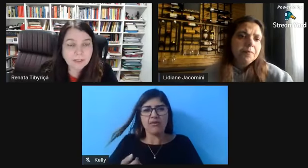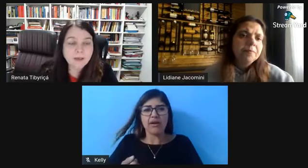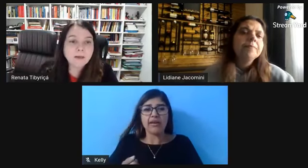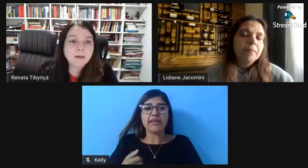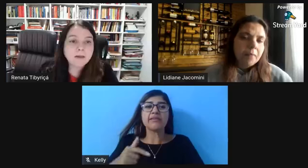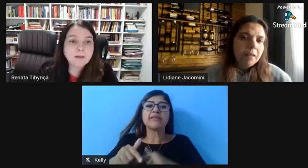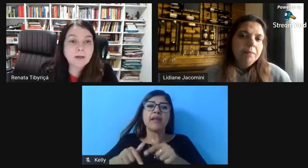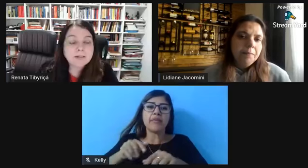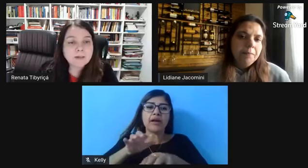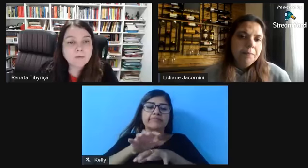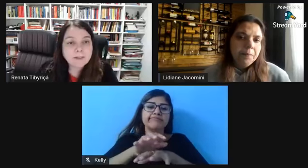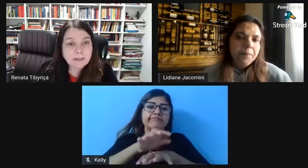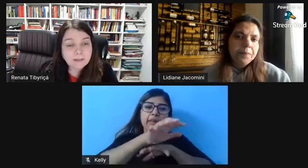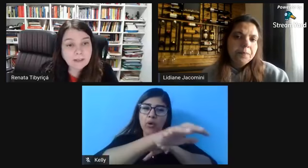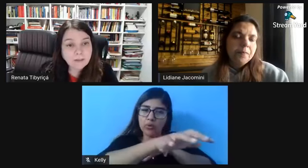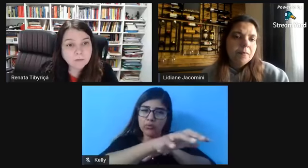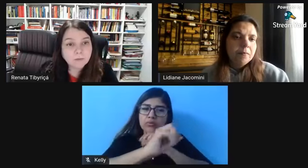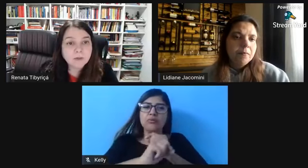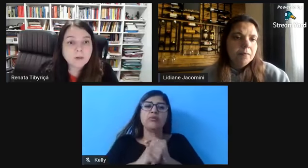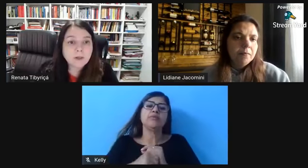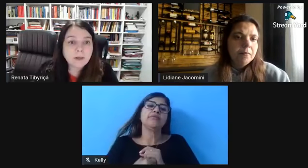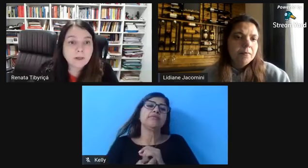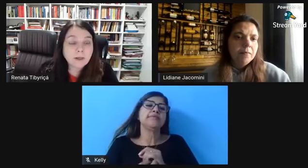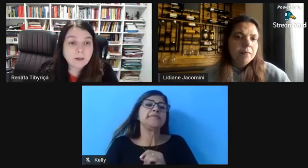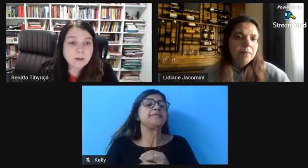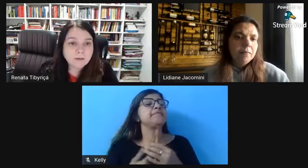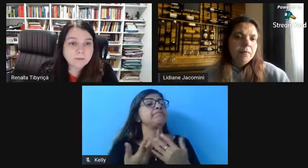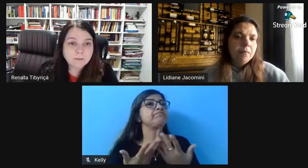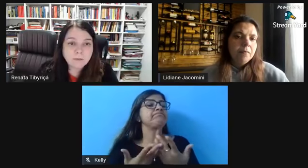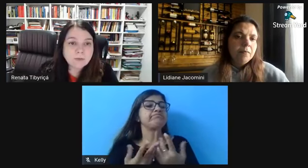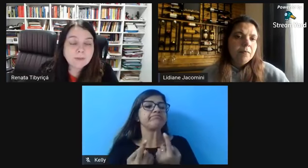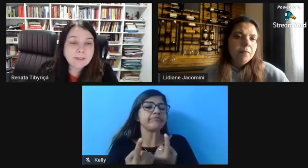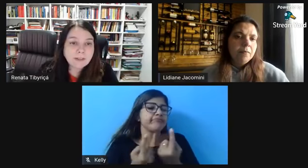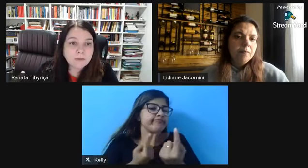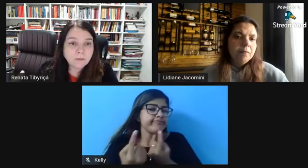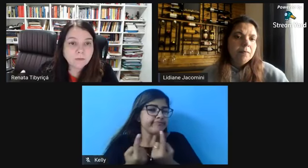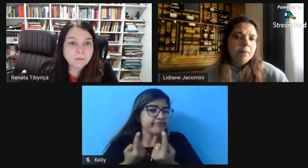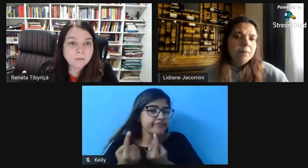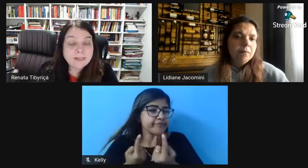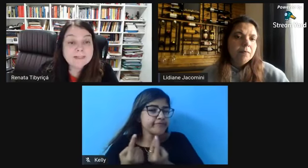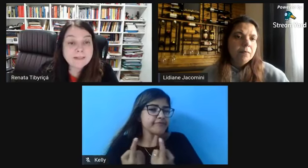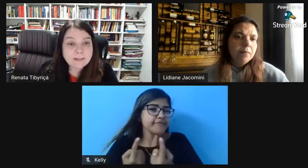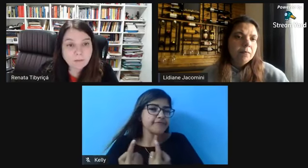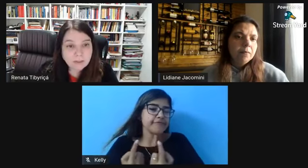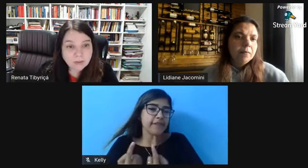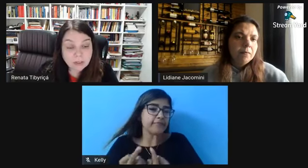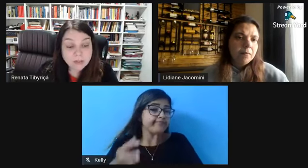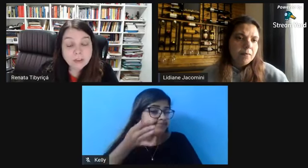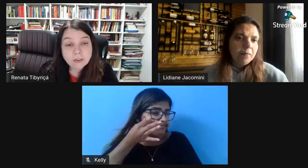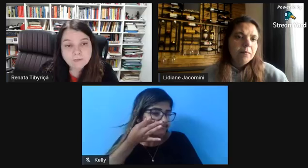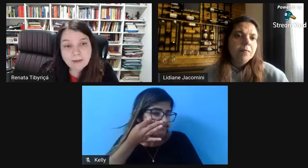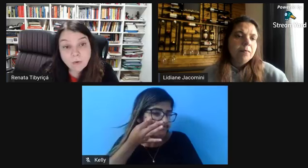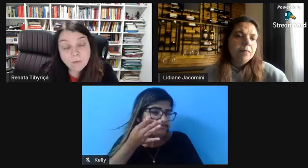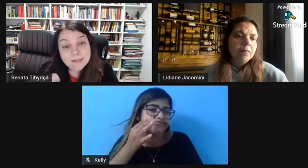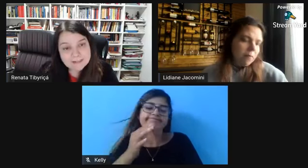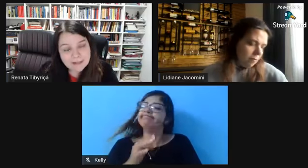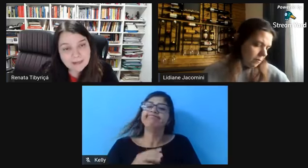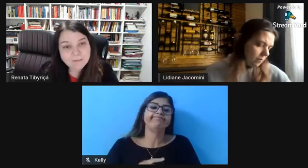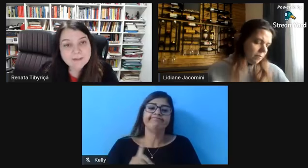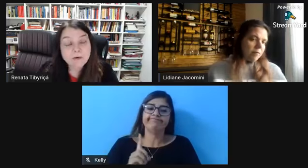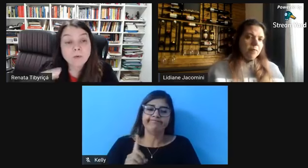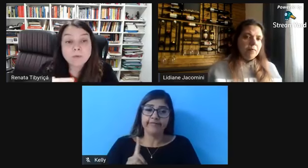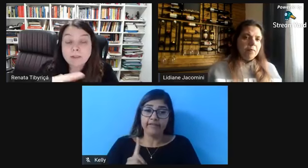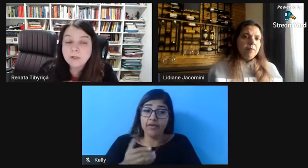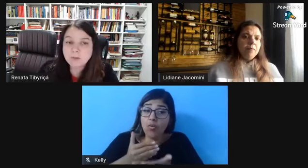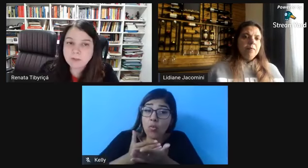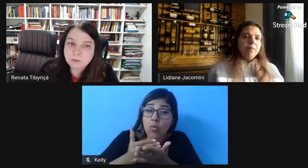remota, né? Então, elas estão atendendo, não estão atendendo presencialmente. A gente vai começar